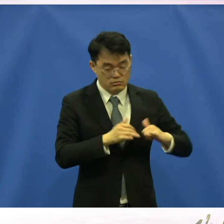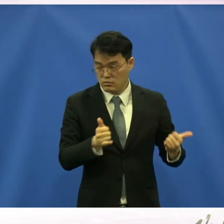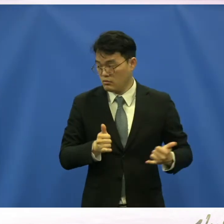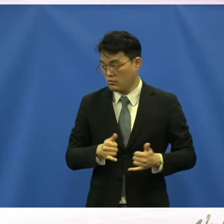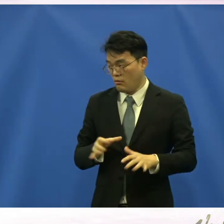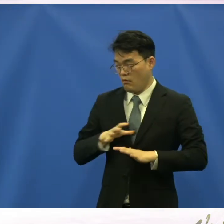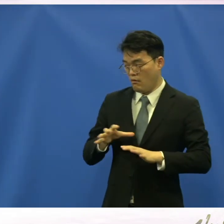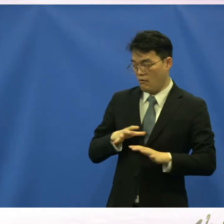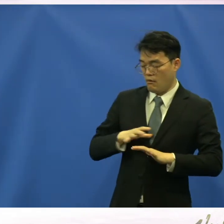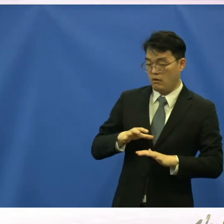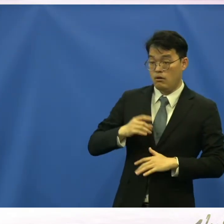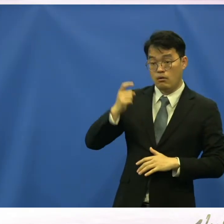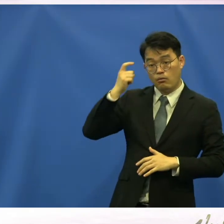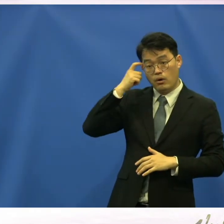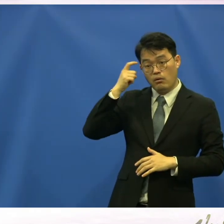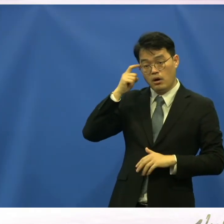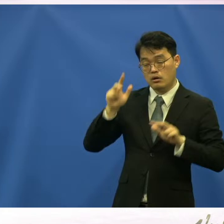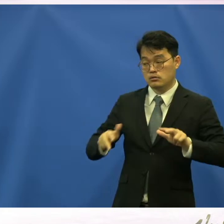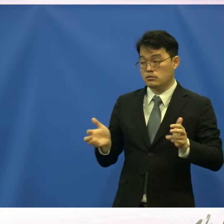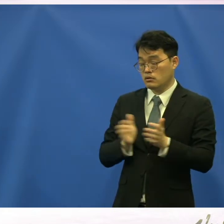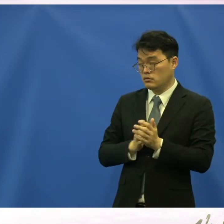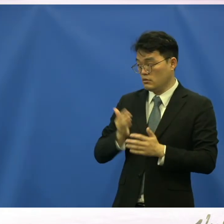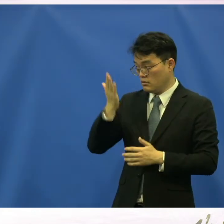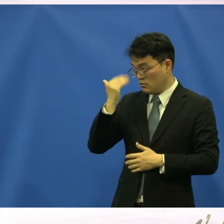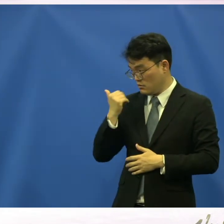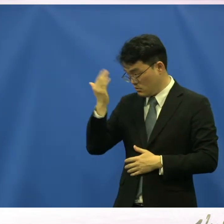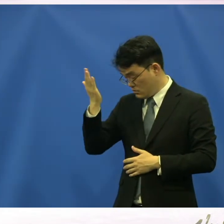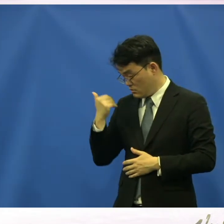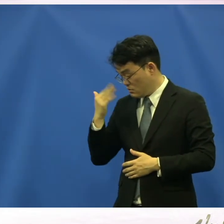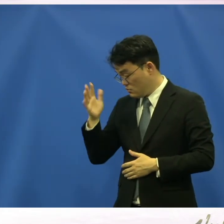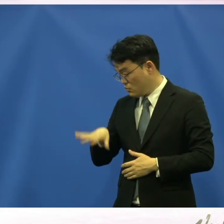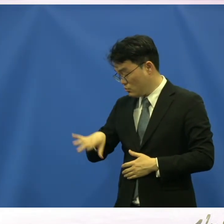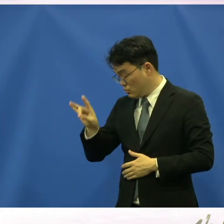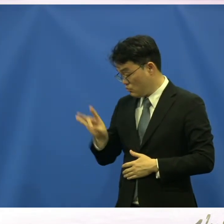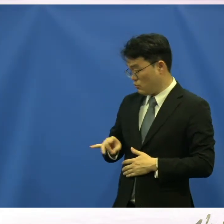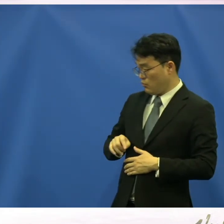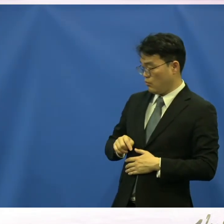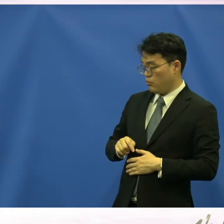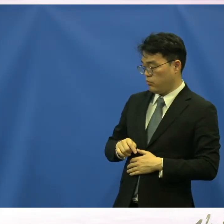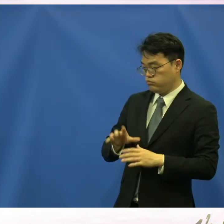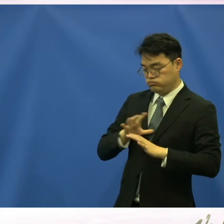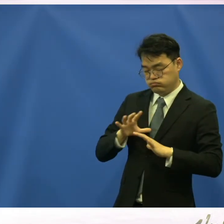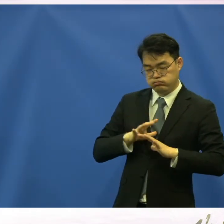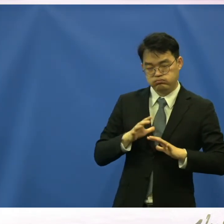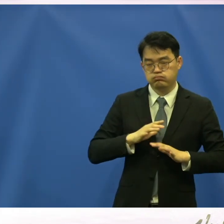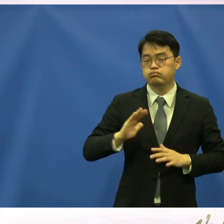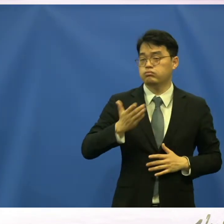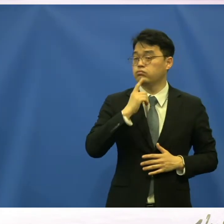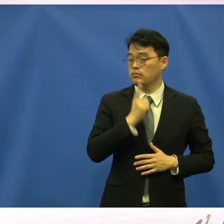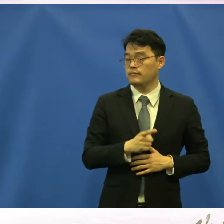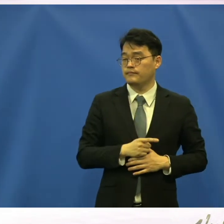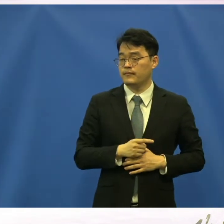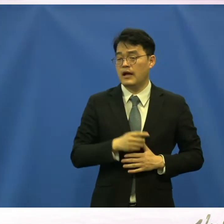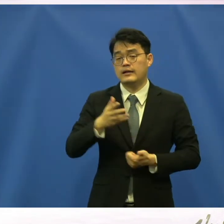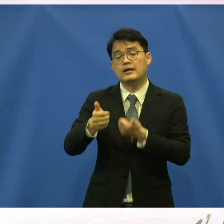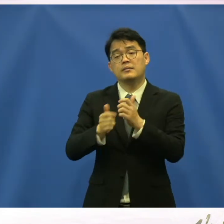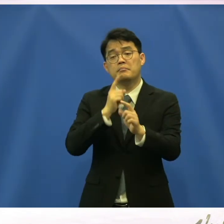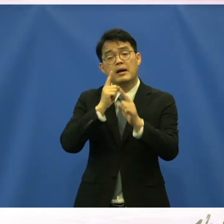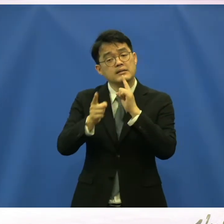내가 불행해지고 손해보고 힘들 것 같은데 안 일어나는 거예요. 계속 말씀을 따라 살아가면 어느 순간 삶이